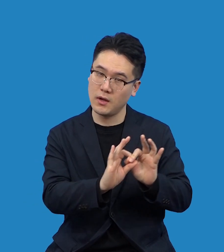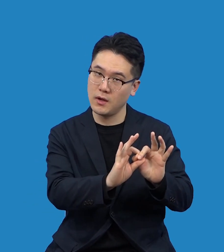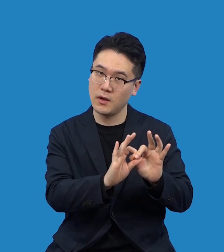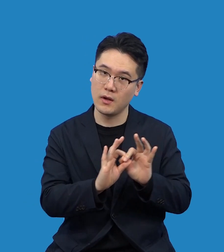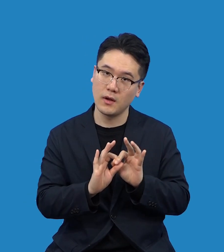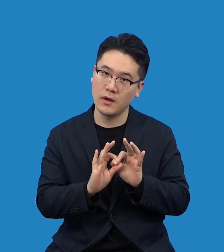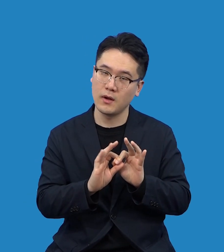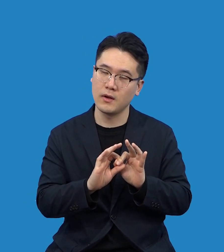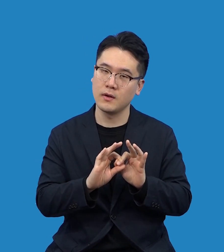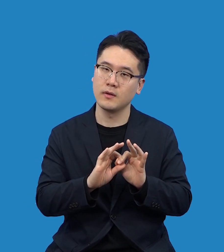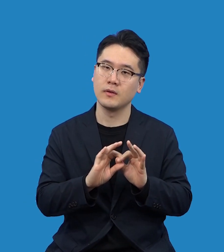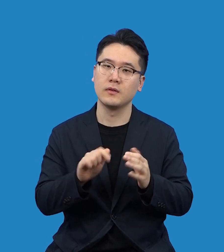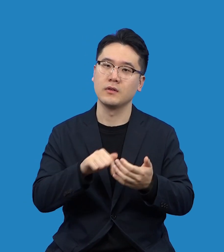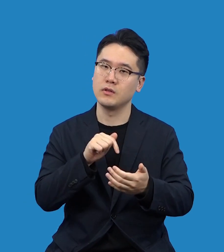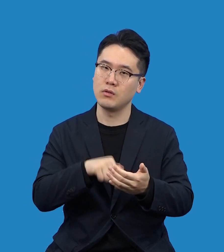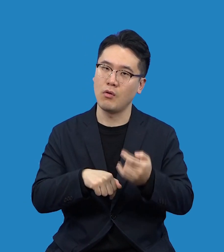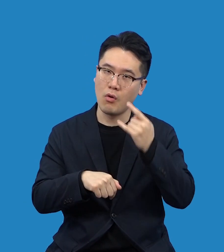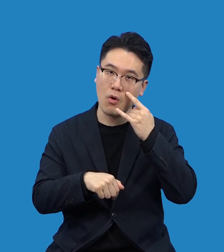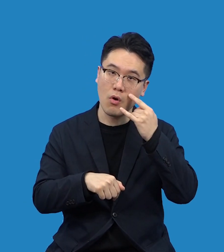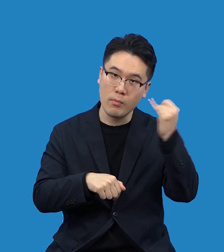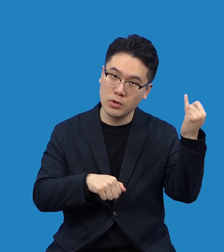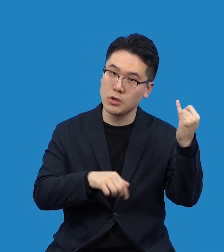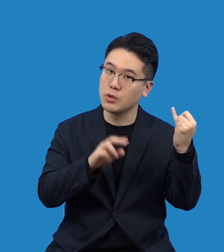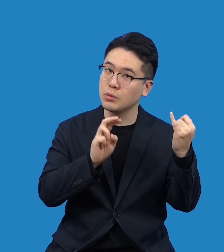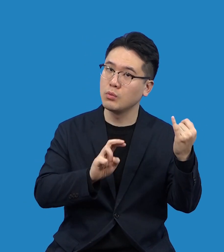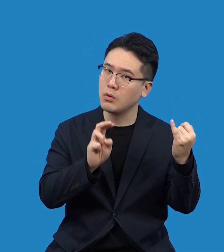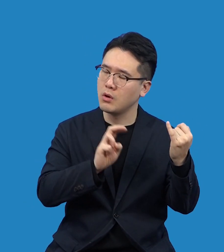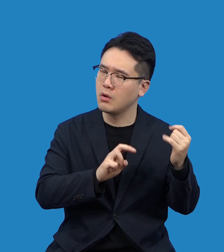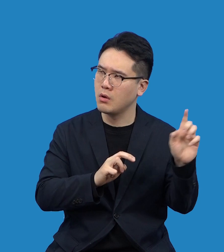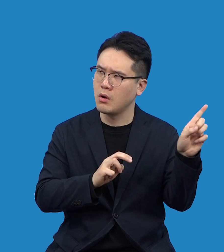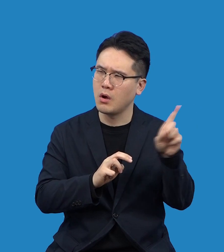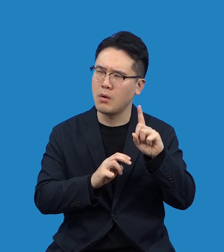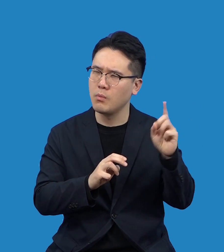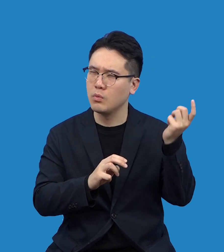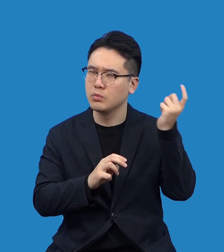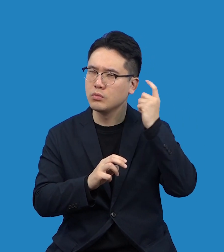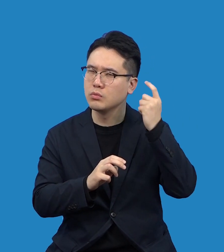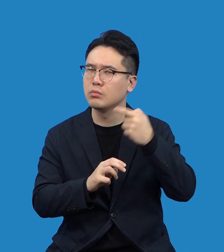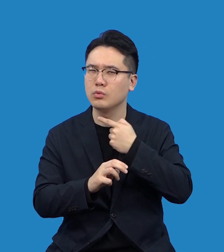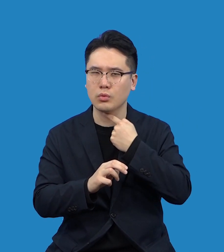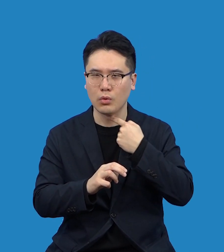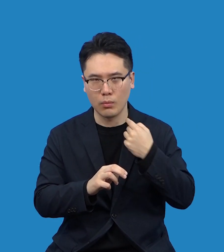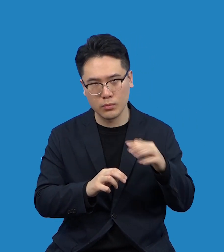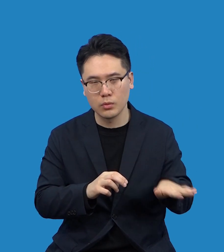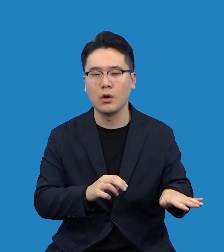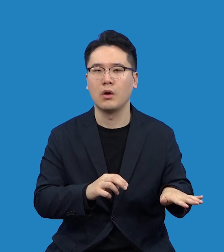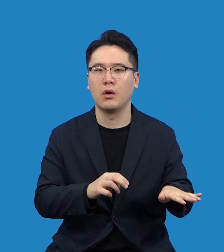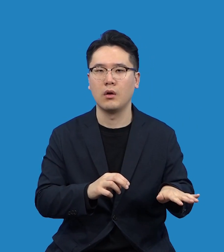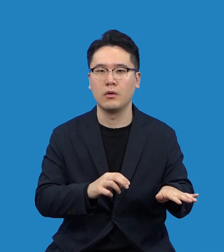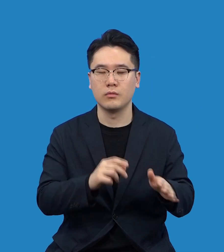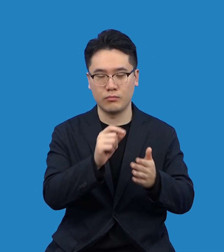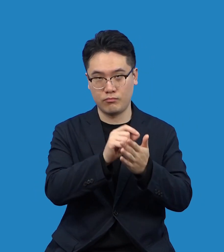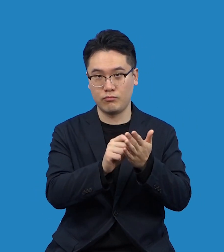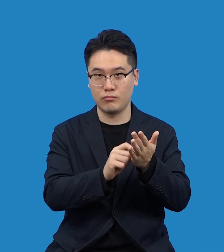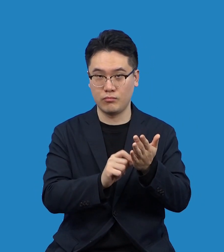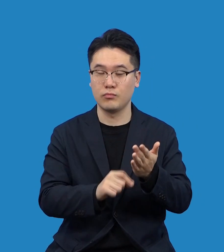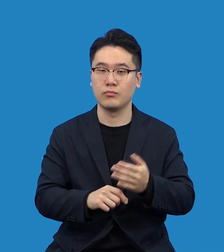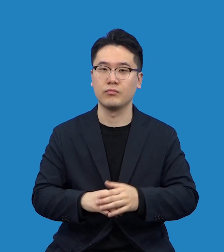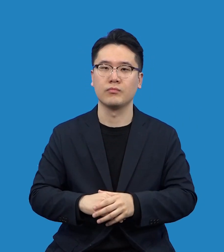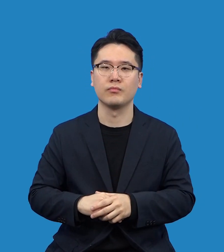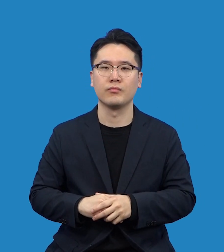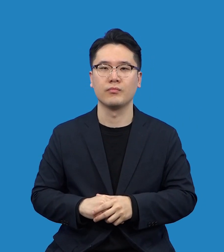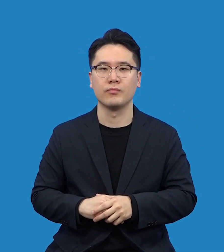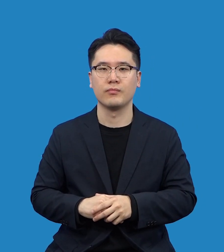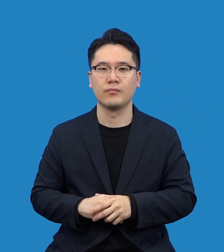간의 관계에서 어머니 노래를 한 번도 들어본 적이 없었다고 회고하고 있어요.